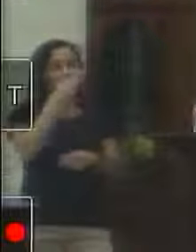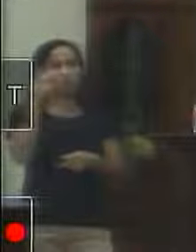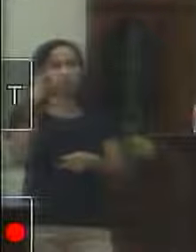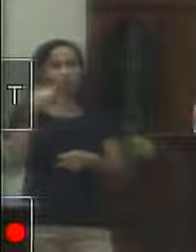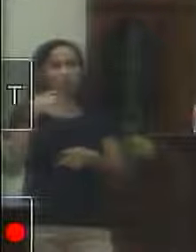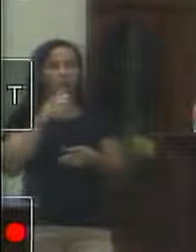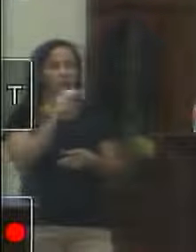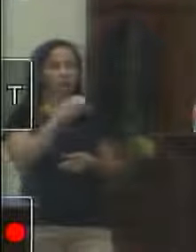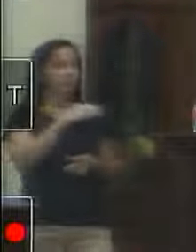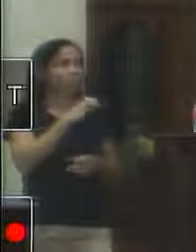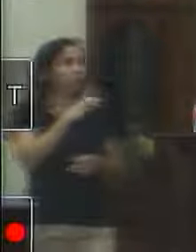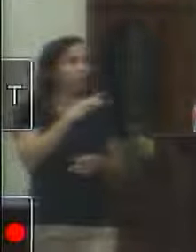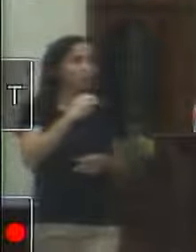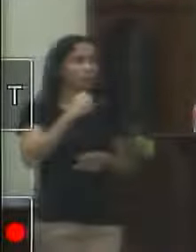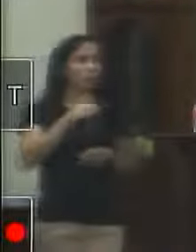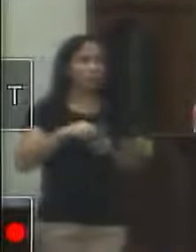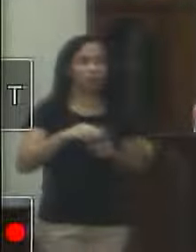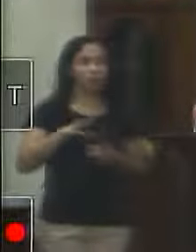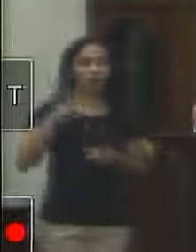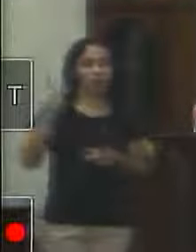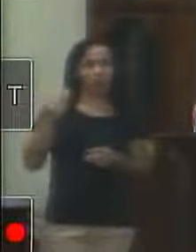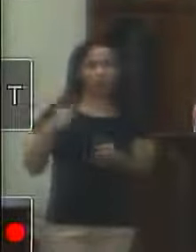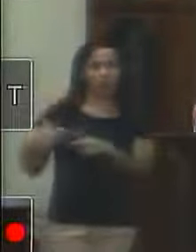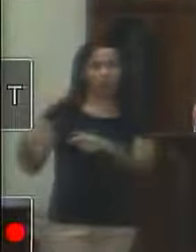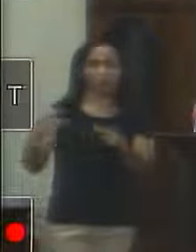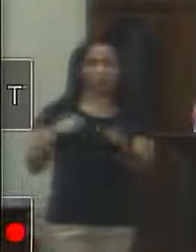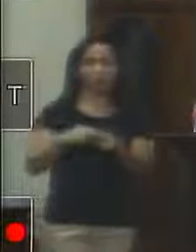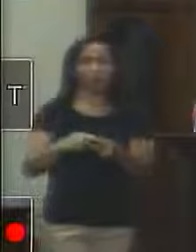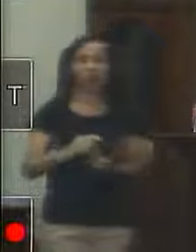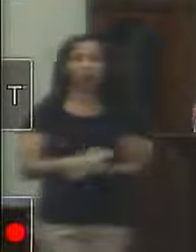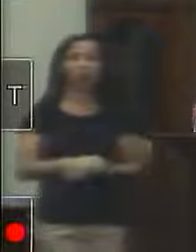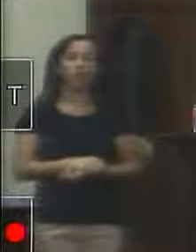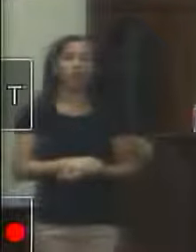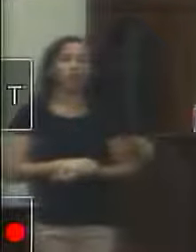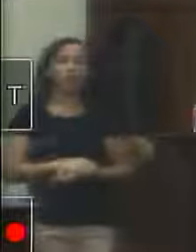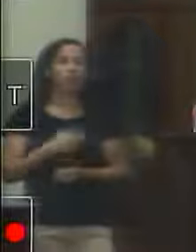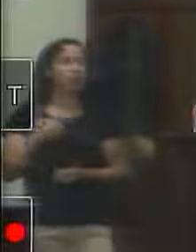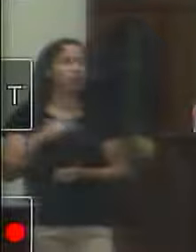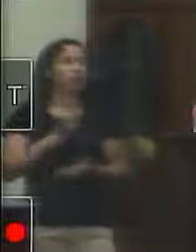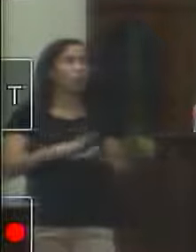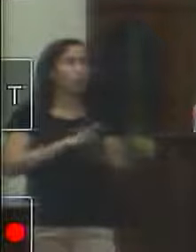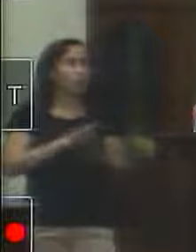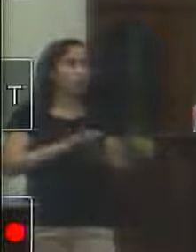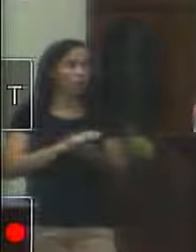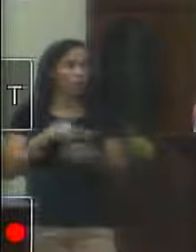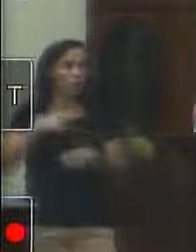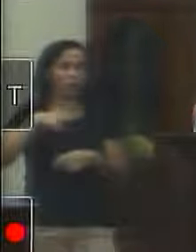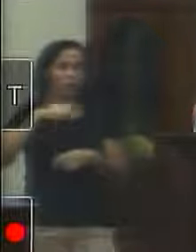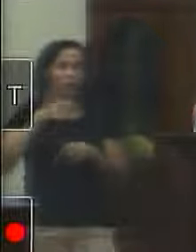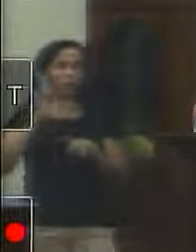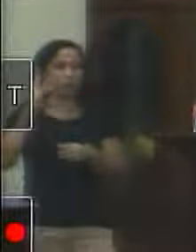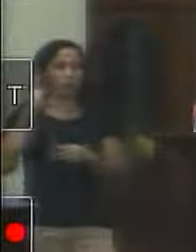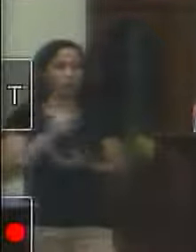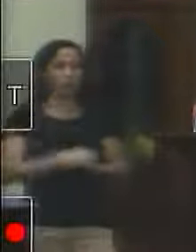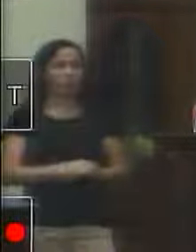comércio. Ela foi em todos os estabelecimentos comerciais. Não deixou de ir a nenhum estabelecimento